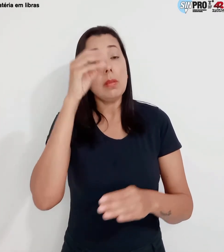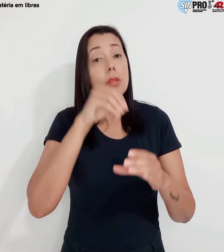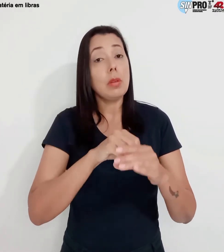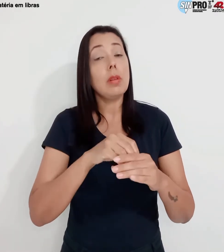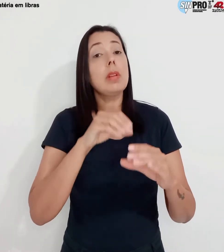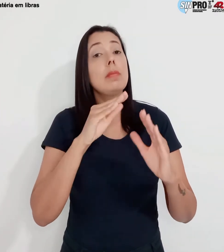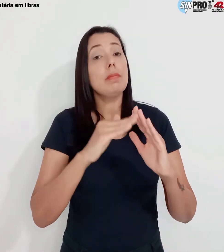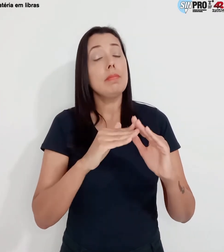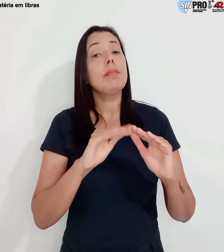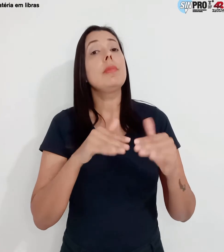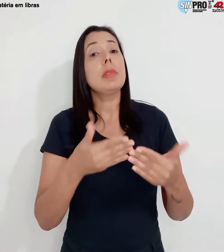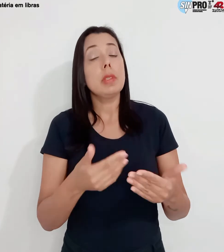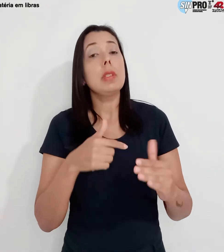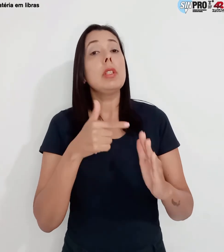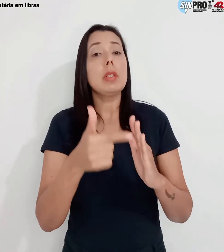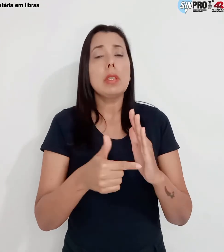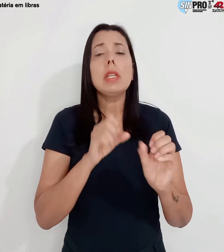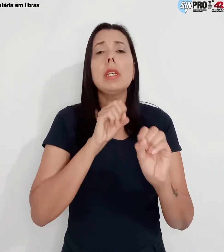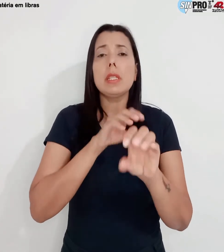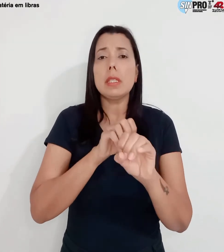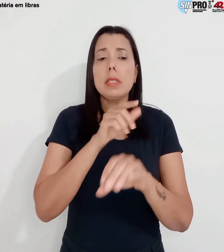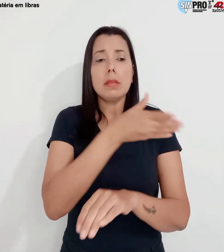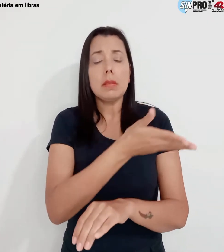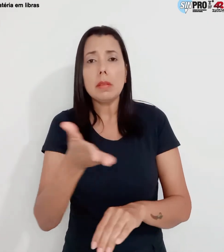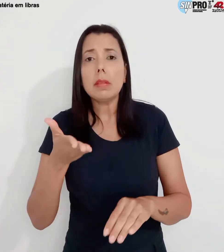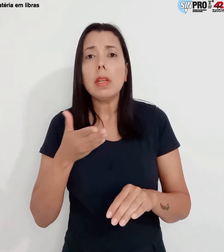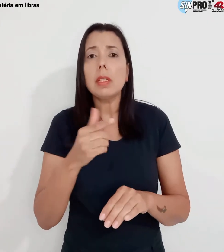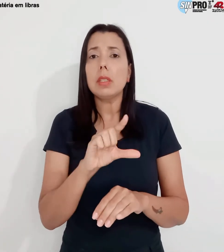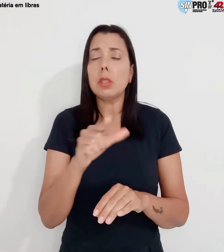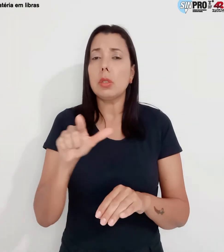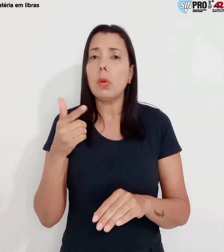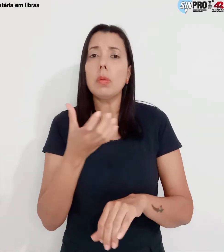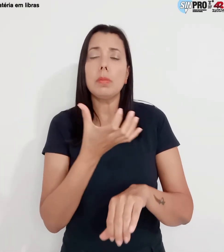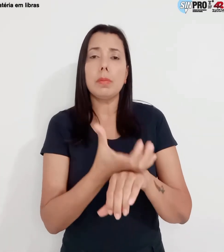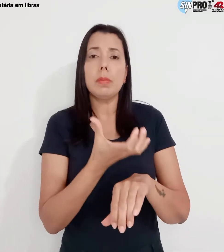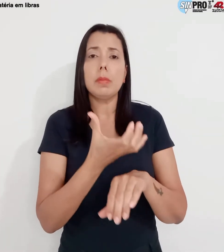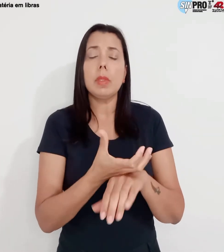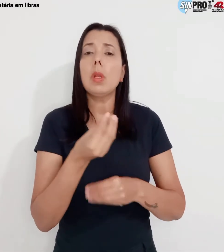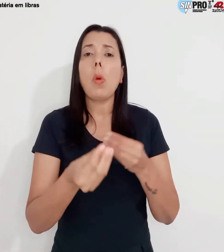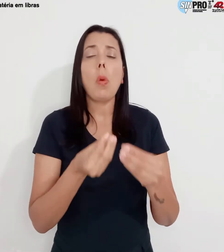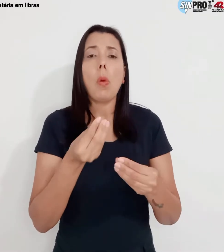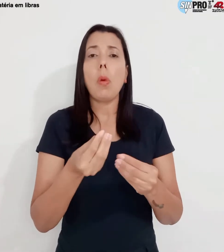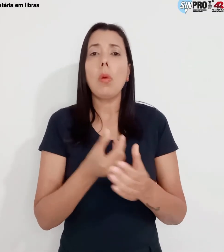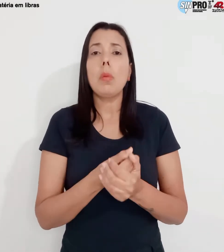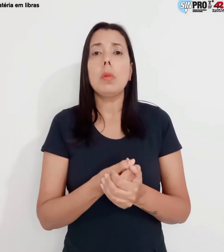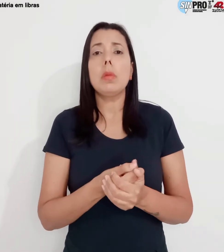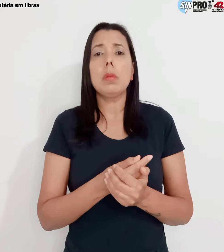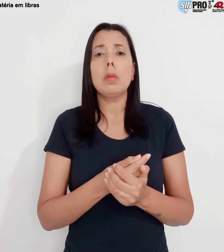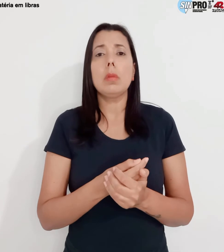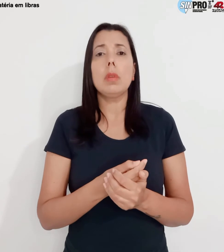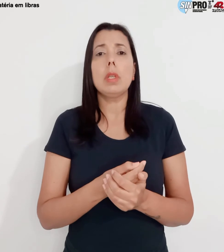homeschooling. Apontaram o ensino dessas e outras disciplinas como